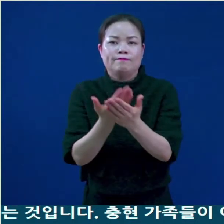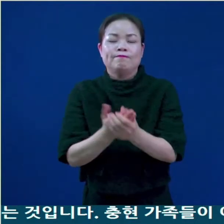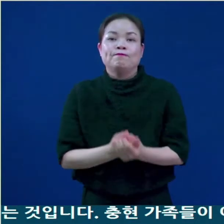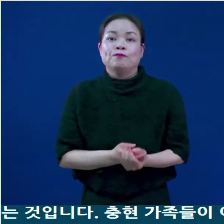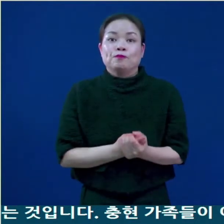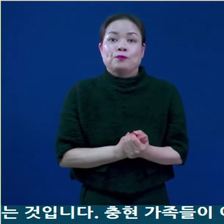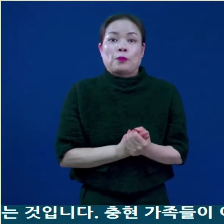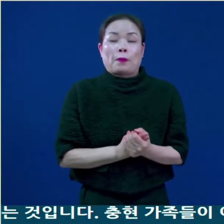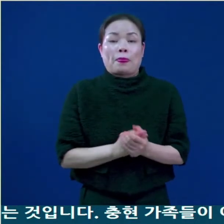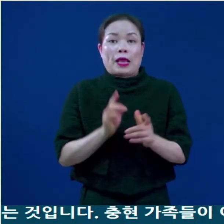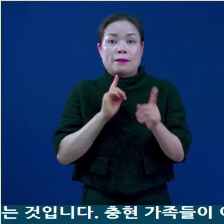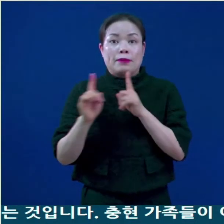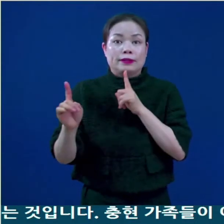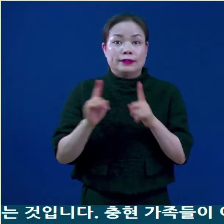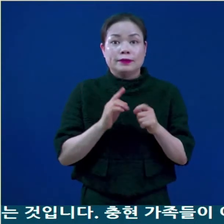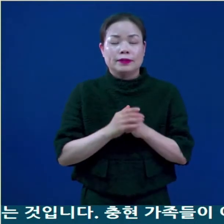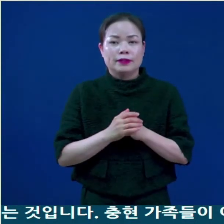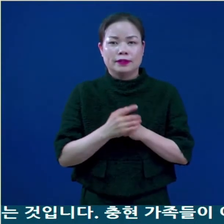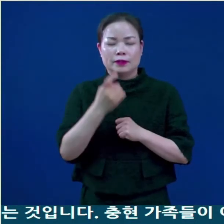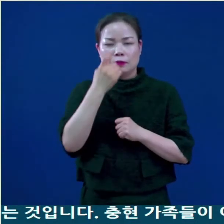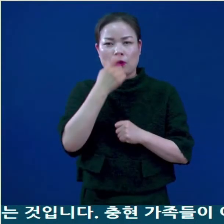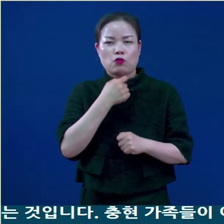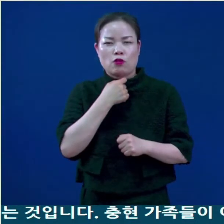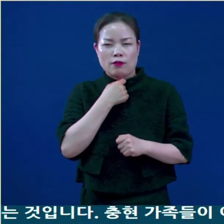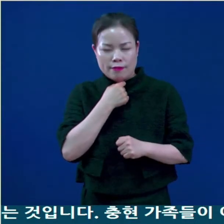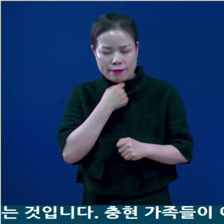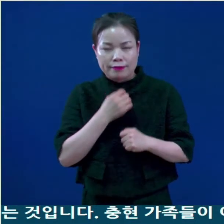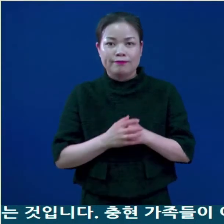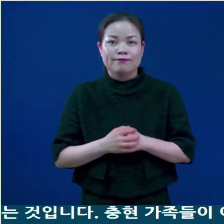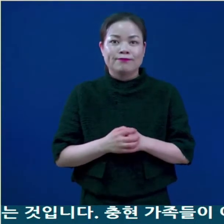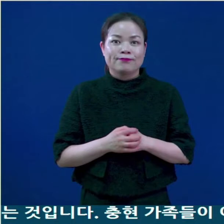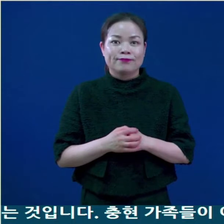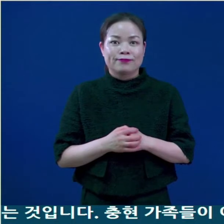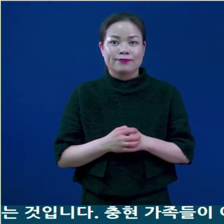더 이 말씀을 배워나갑시다.